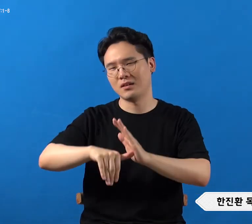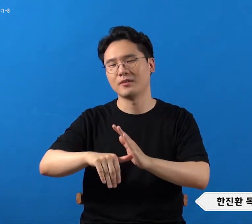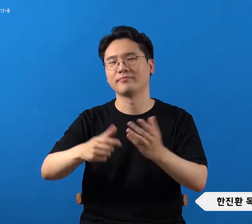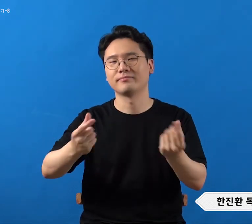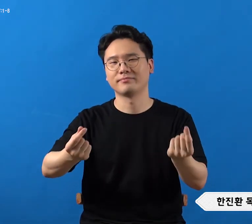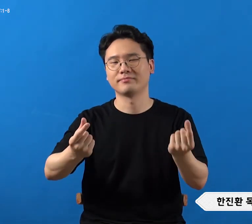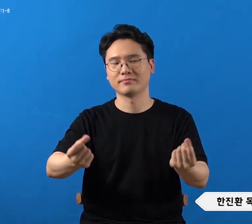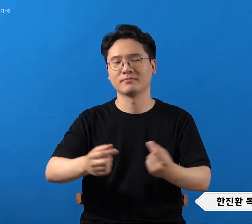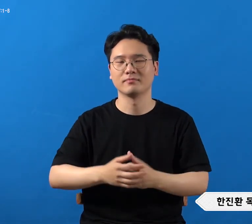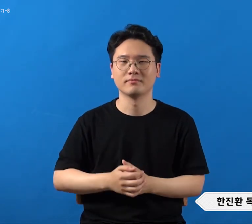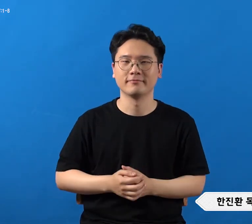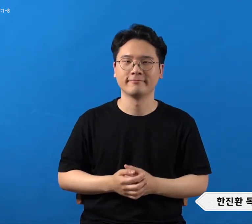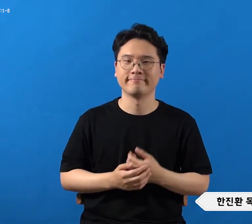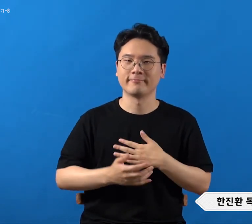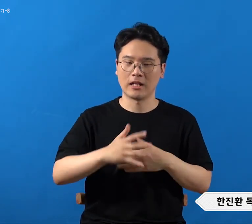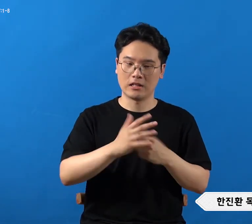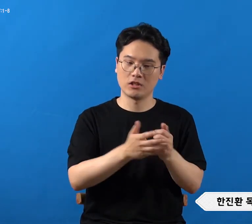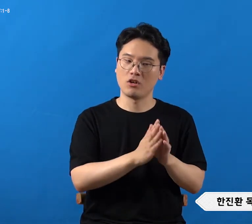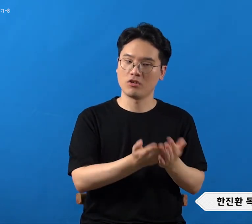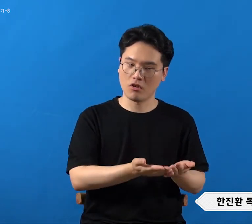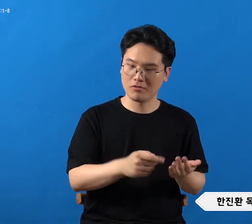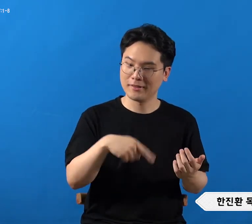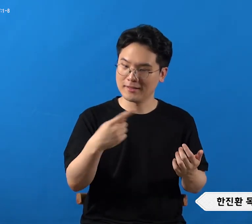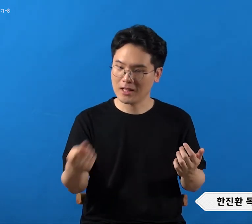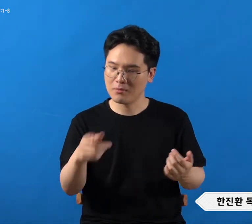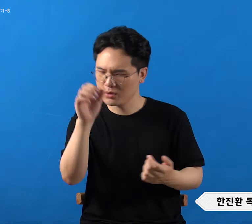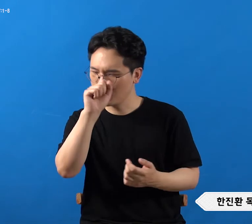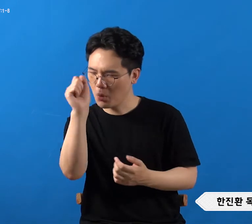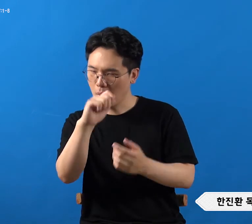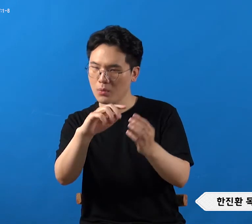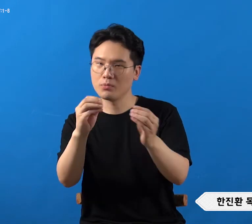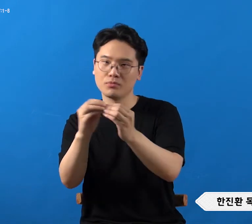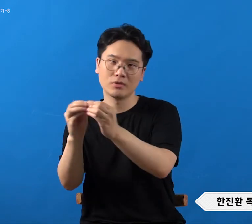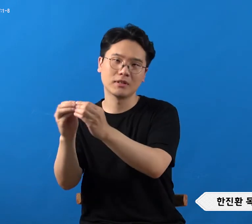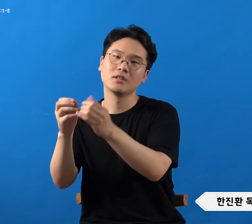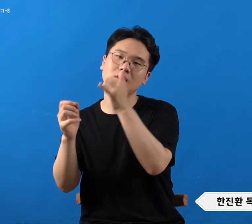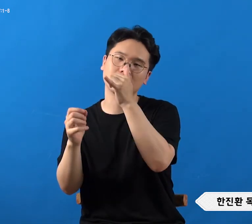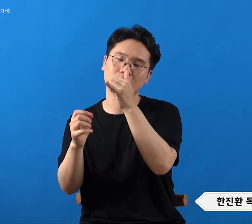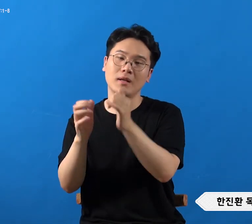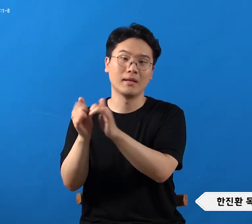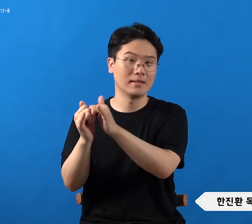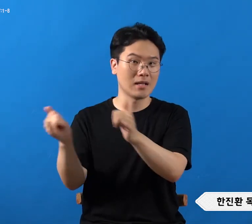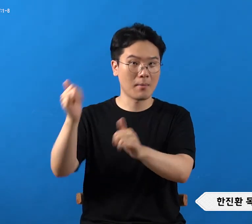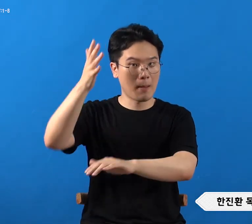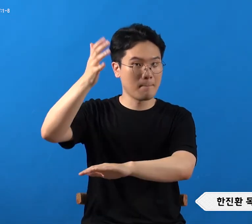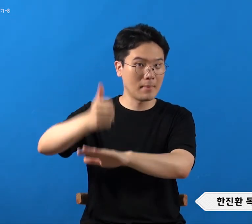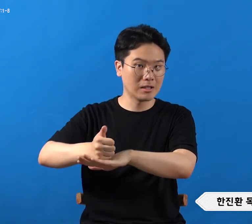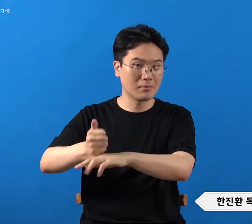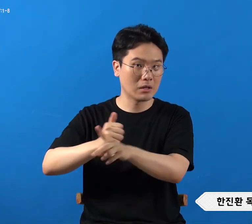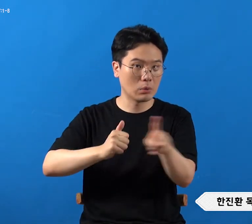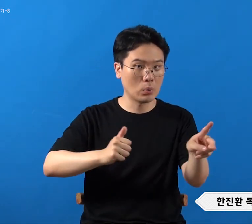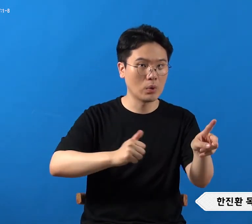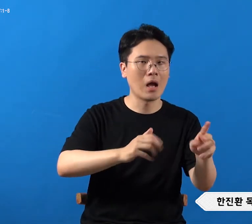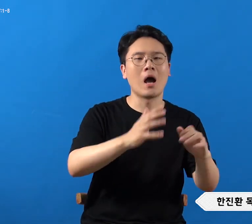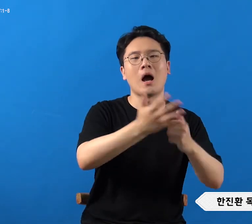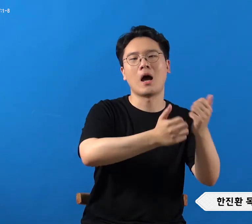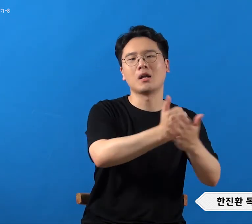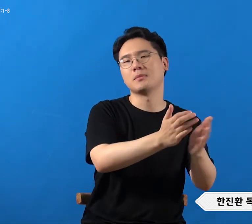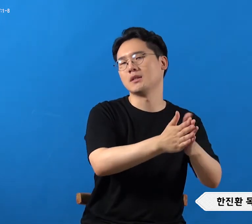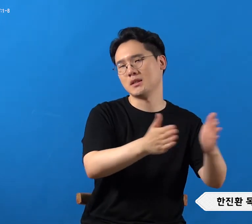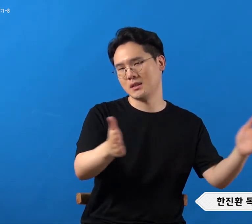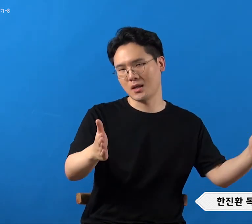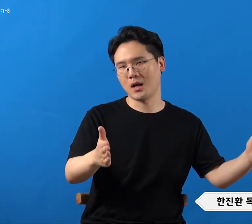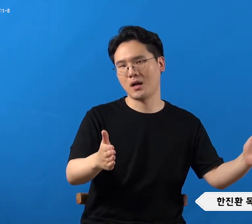다음으로 좋아하는 말이 있습니다. 사람의 마지막이 하나님의 시작이다. 사람의